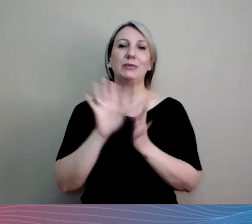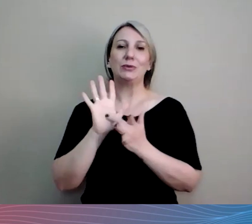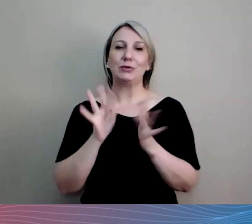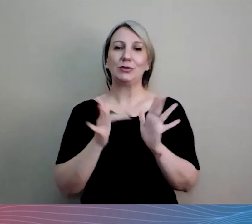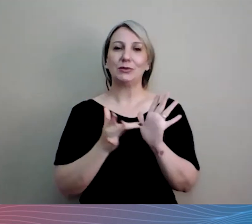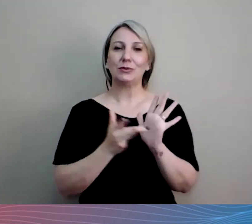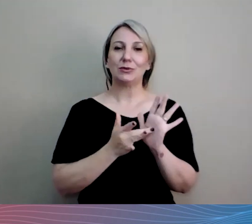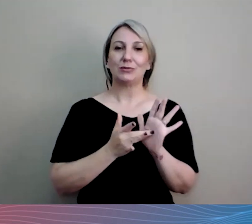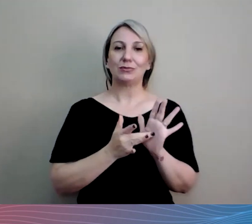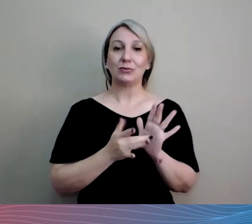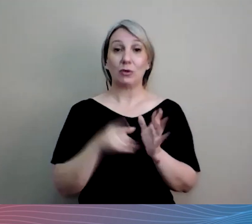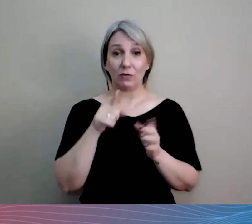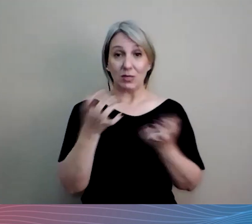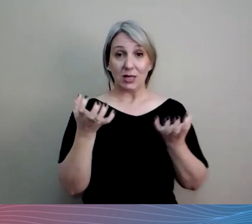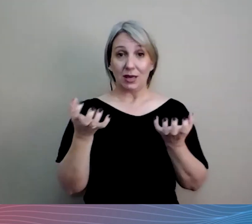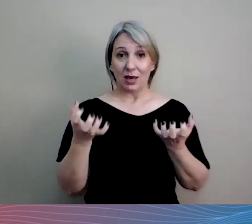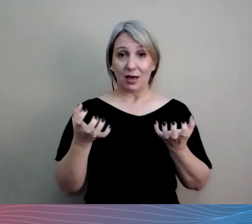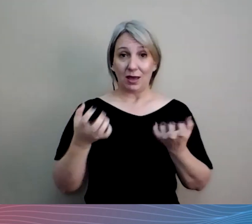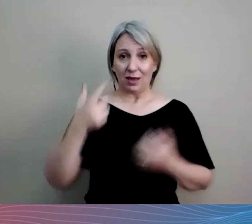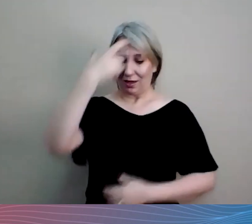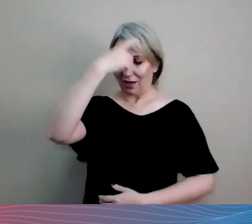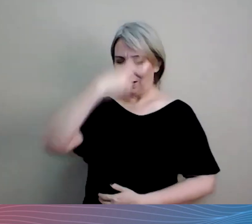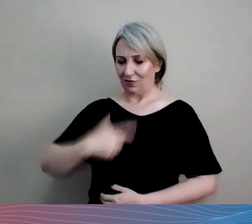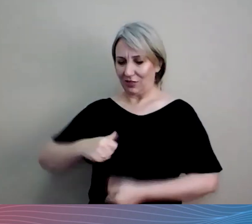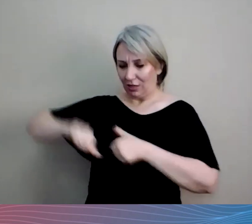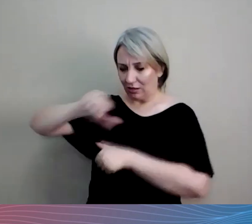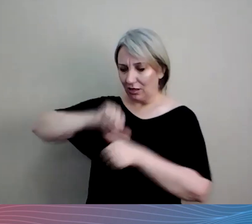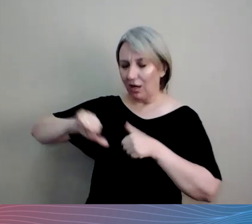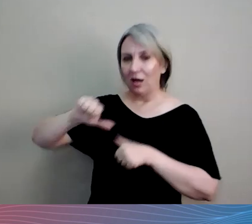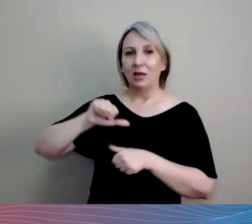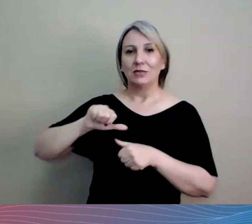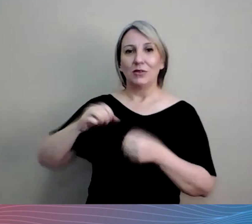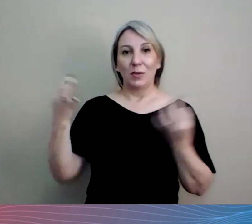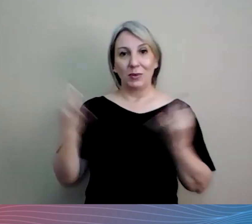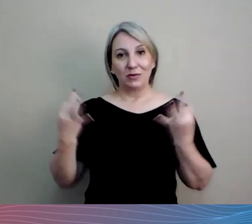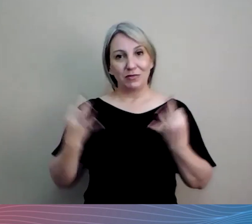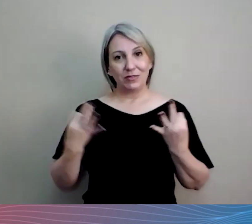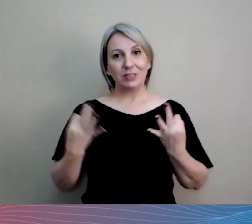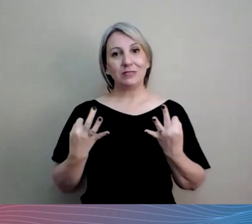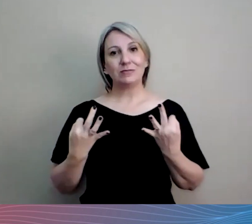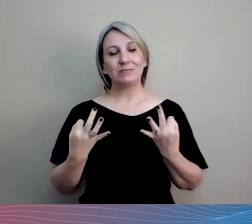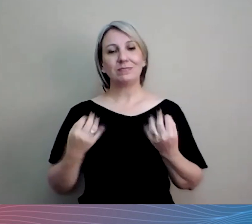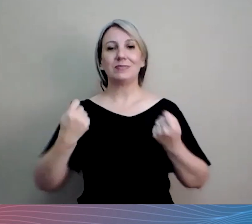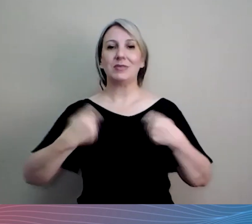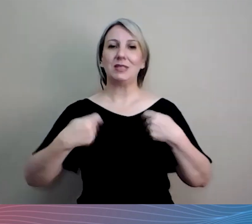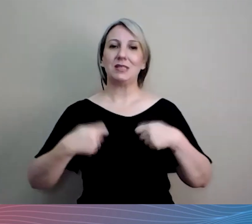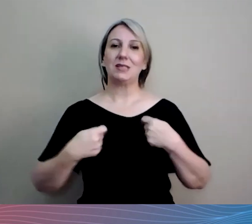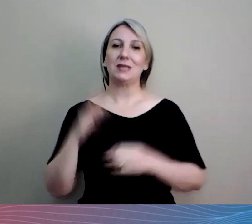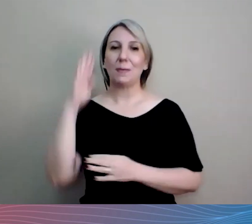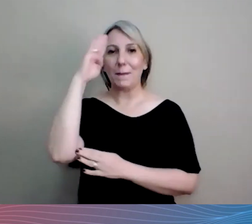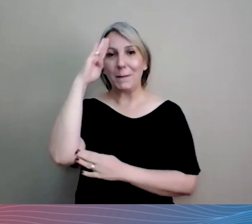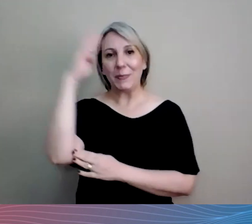à perfeição, irmãos, tem que ser pelo amor. Não tem outro jeito. O amor é que nos vincula, Nos vincula. Não